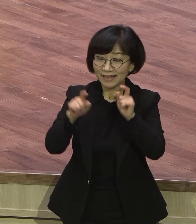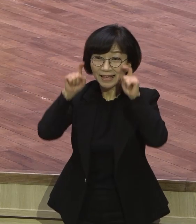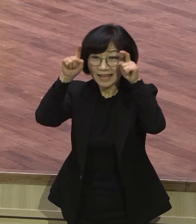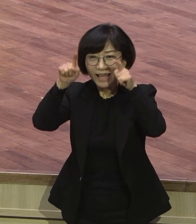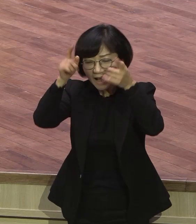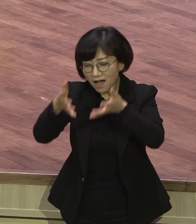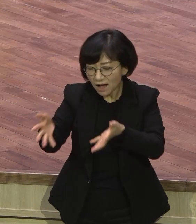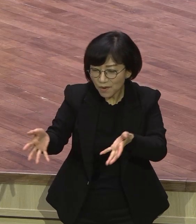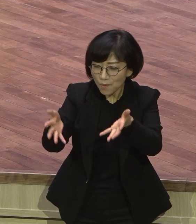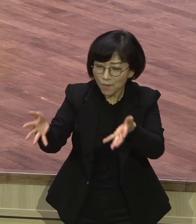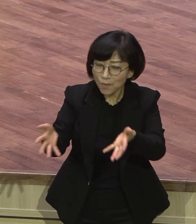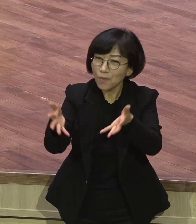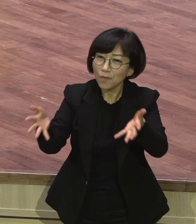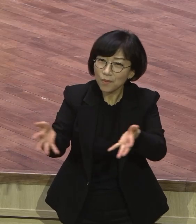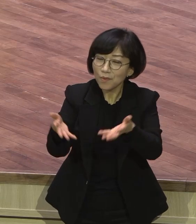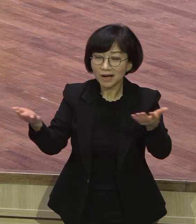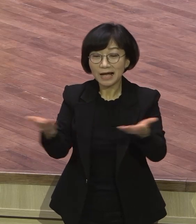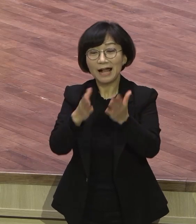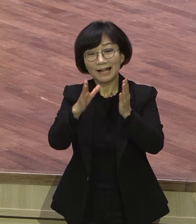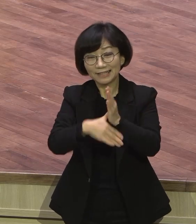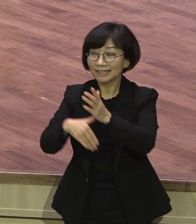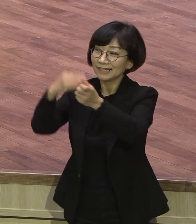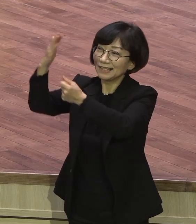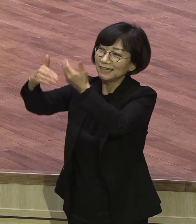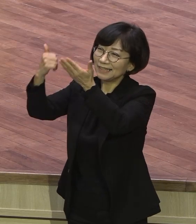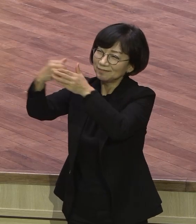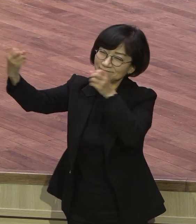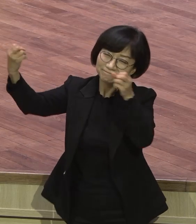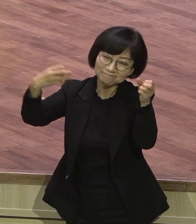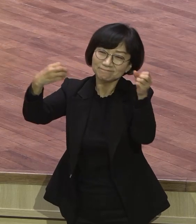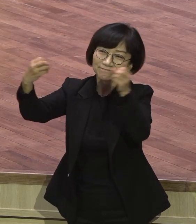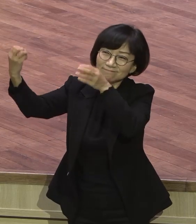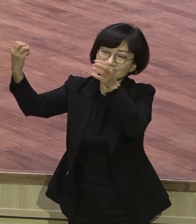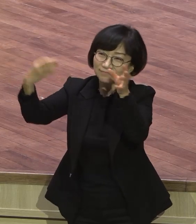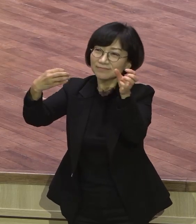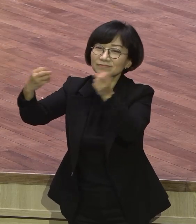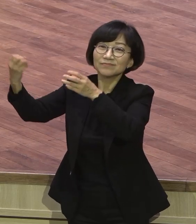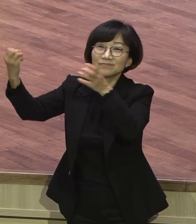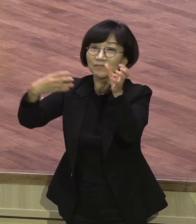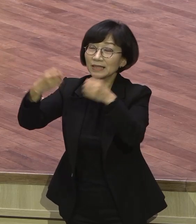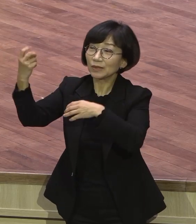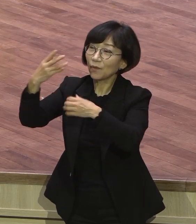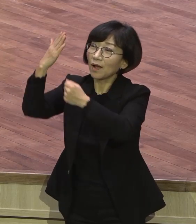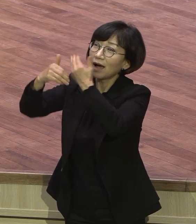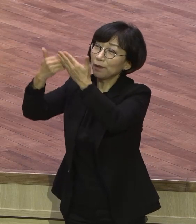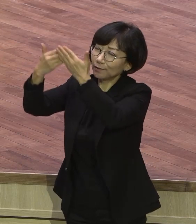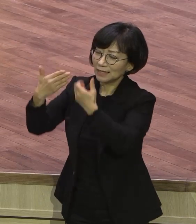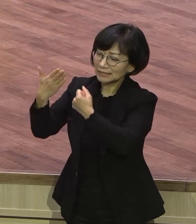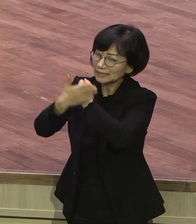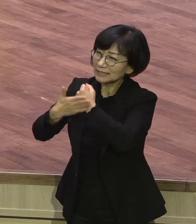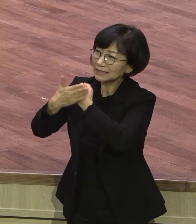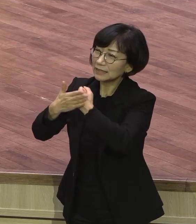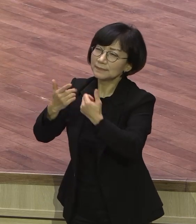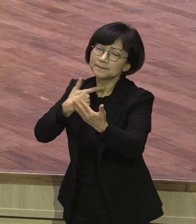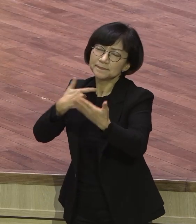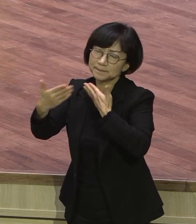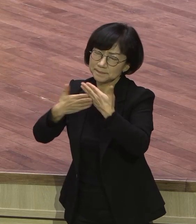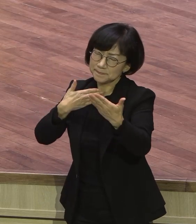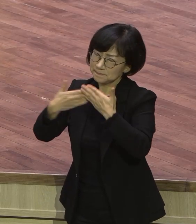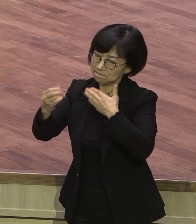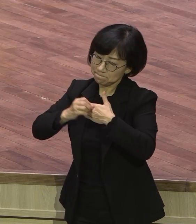치면서 평소 때 하나님과 늘 깊은 소통을 하면서 하나님을 통해서 받은 은혜가 많고 처음이 많기 때문에